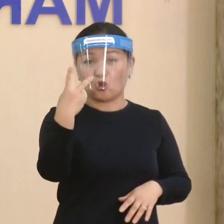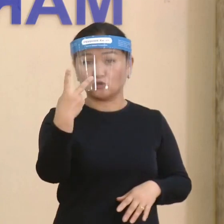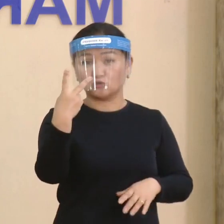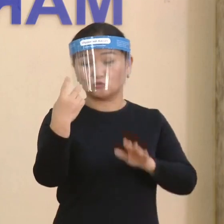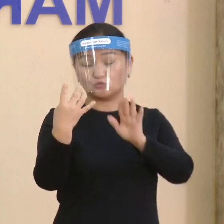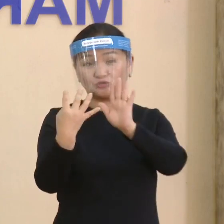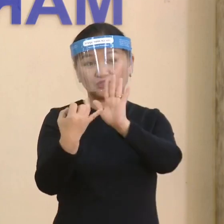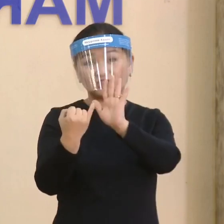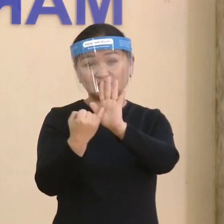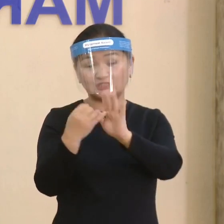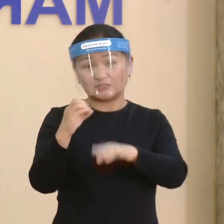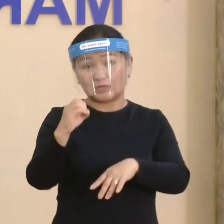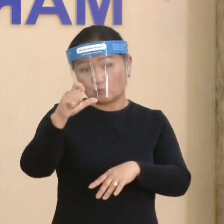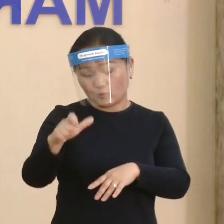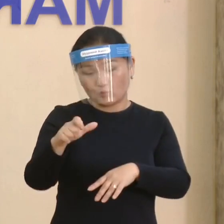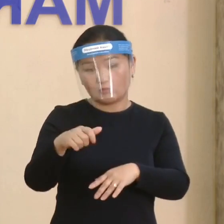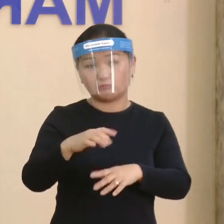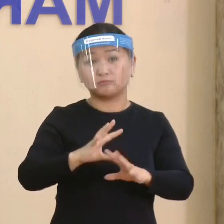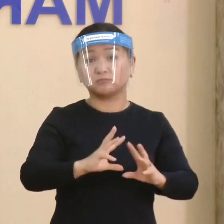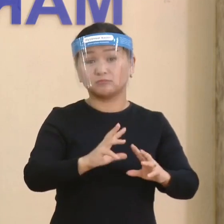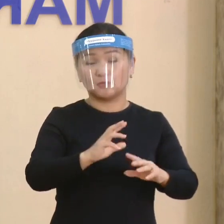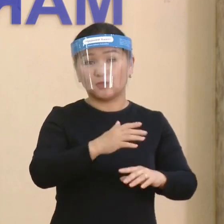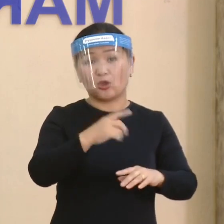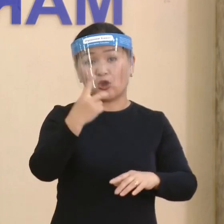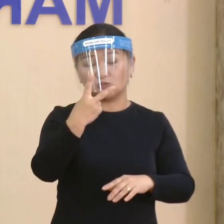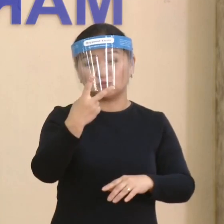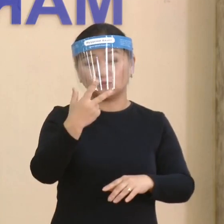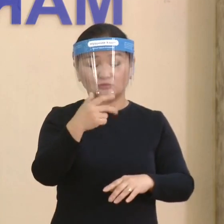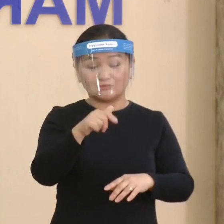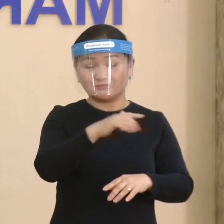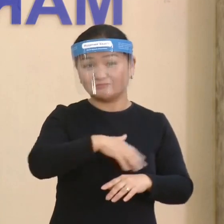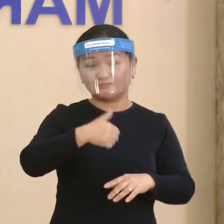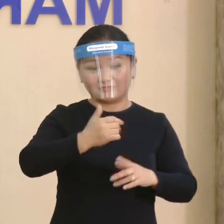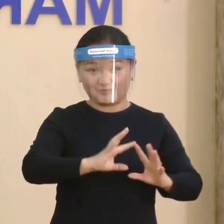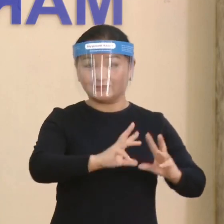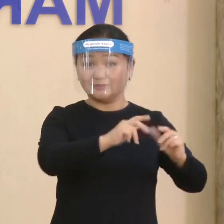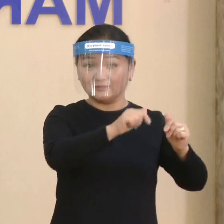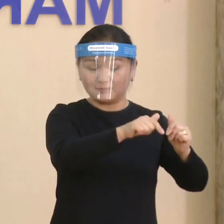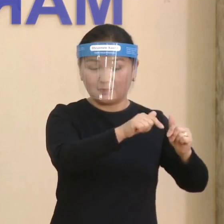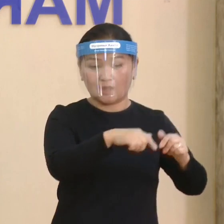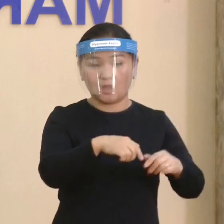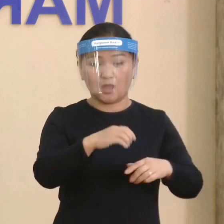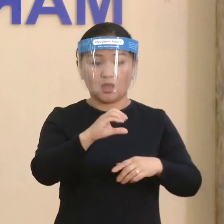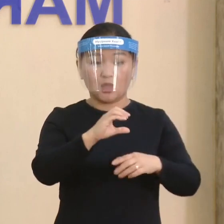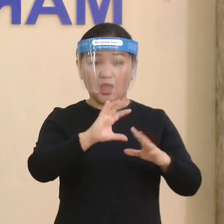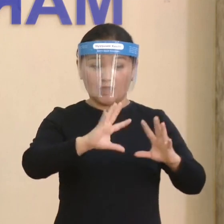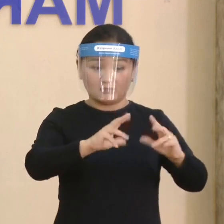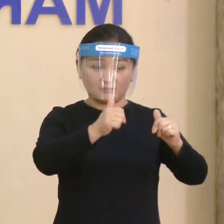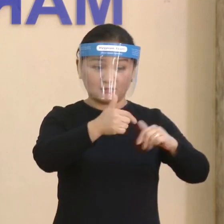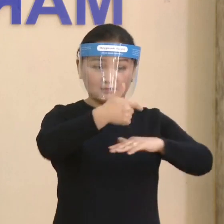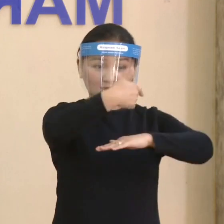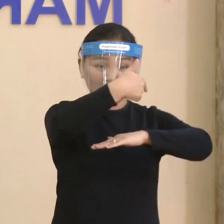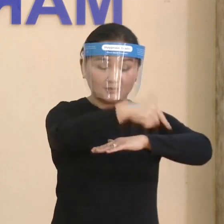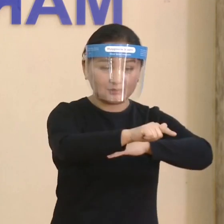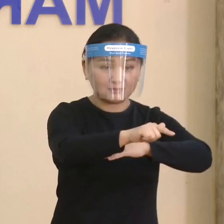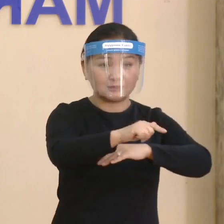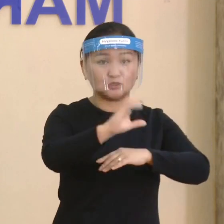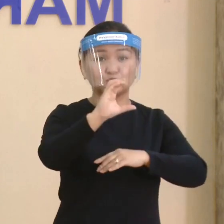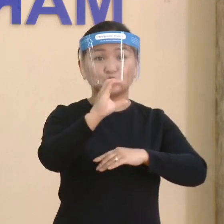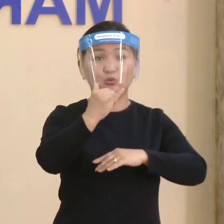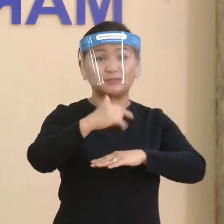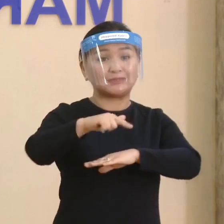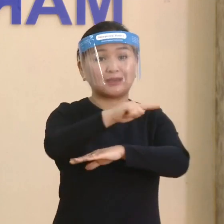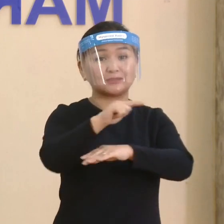одоо эдгэсэн хүмүүсээ бид нар эдгэрсний дараагаар нь сувлалд 14 хоног тусгаарладаг. 14 хоног тусгаарлахтаа бид